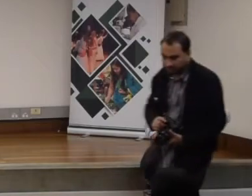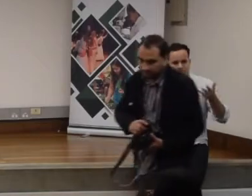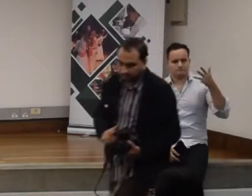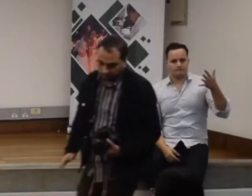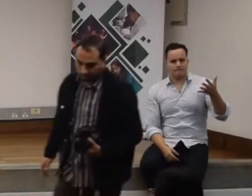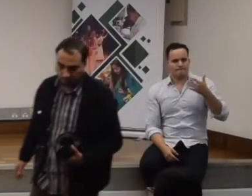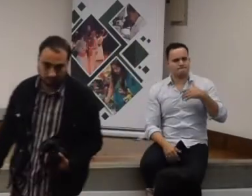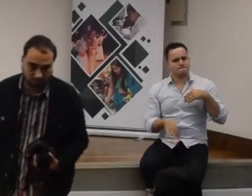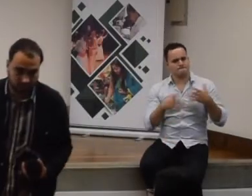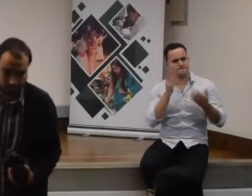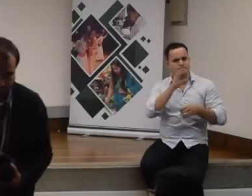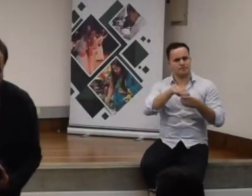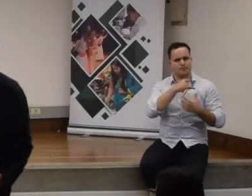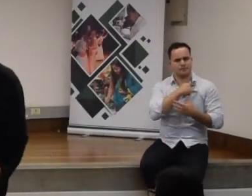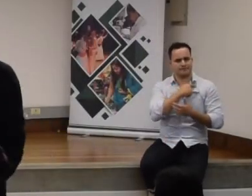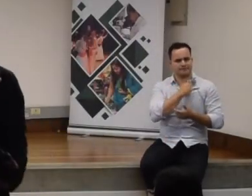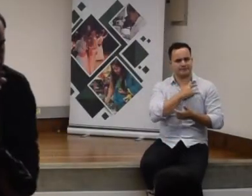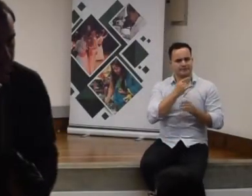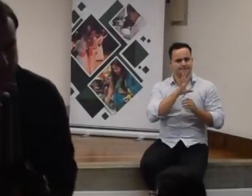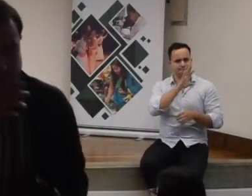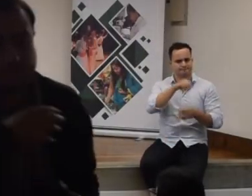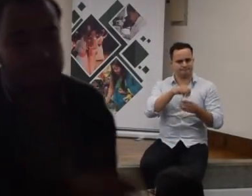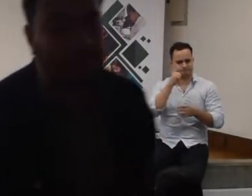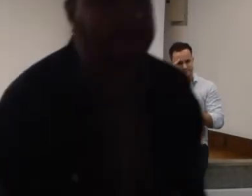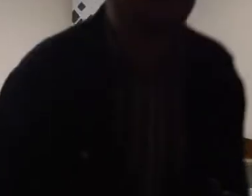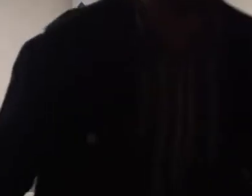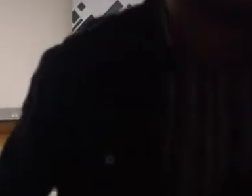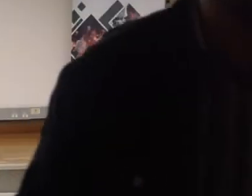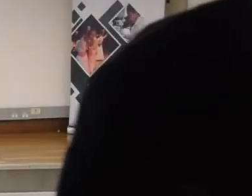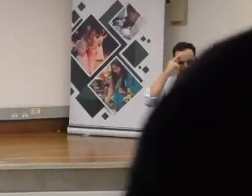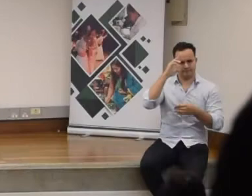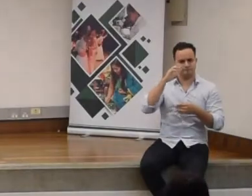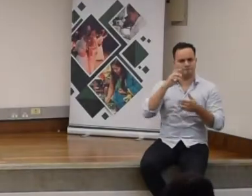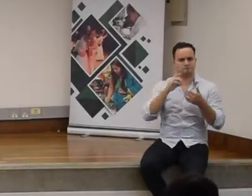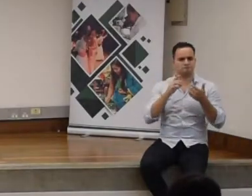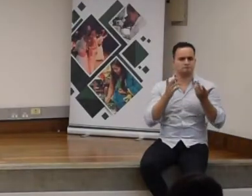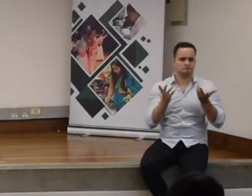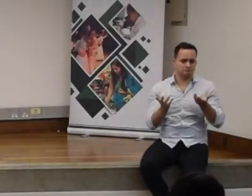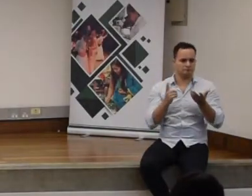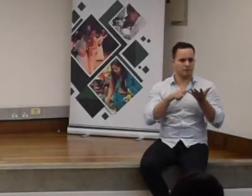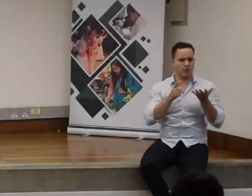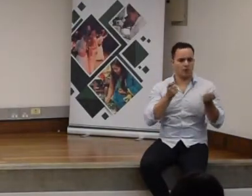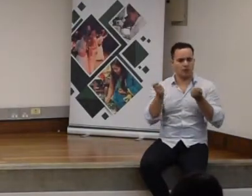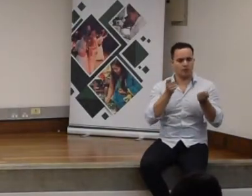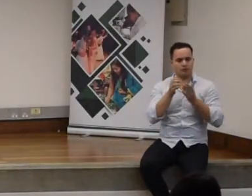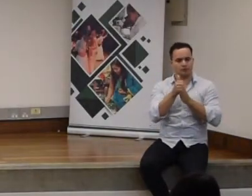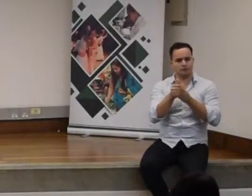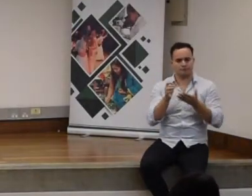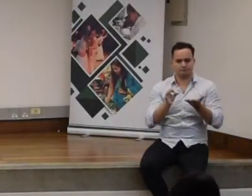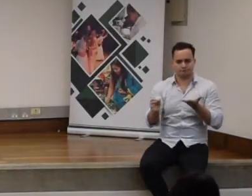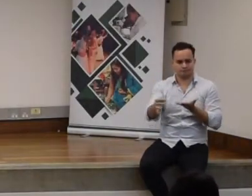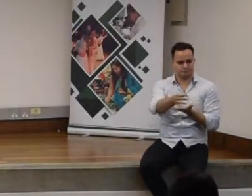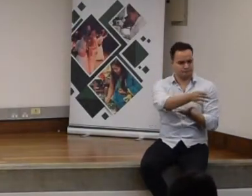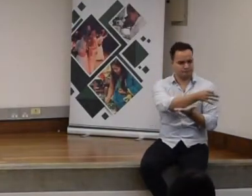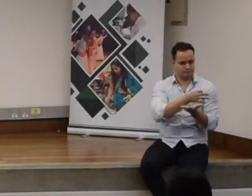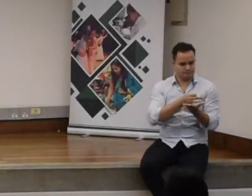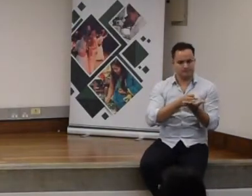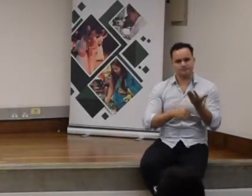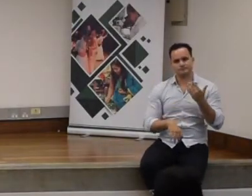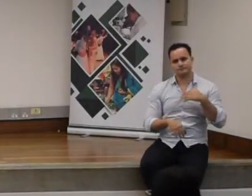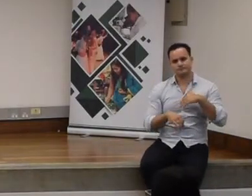funciona para la universidad, qué personas trabajan, habla del talento humano, de las personas que hacen parte pues como de la dirección de regionalización, describe